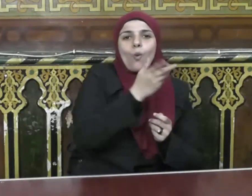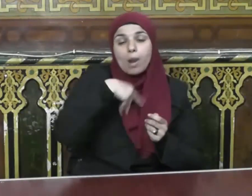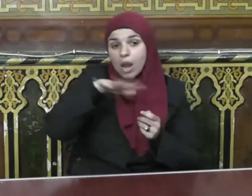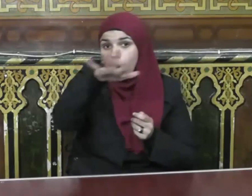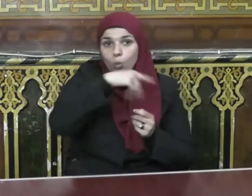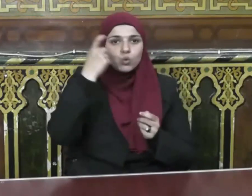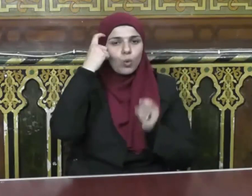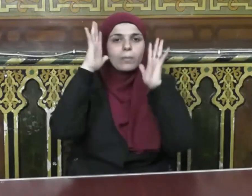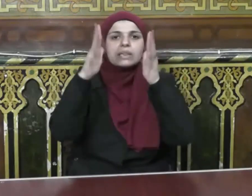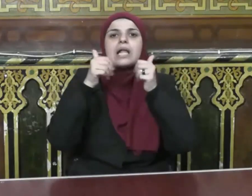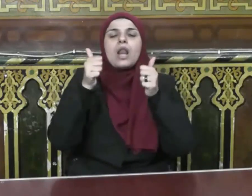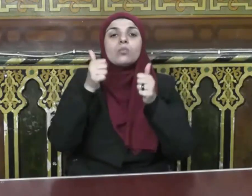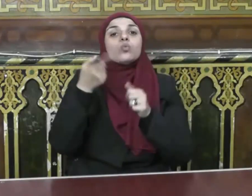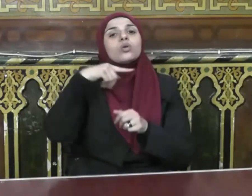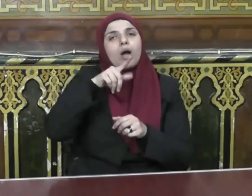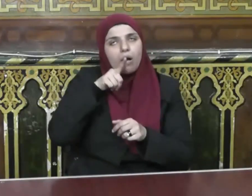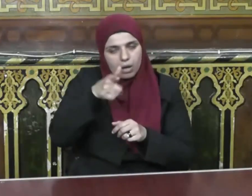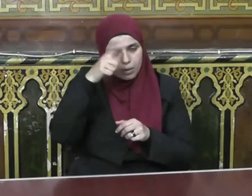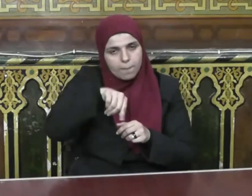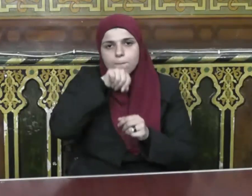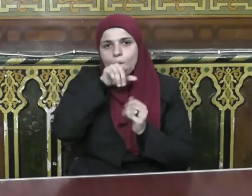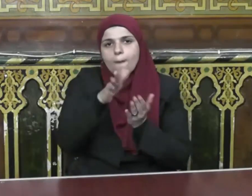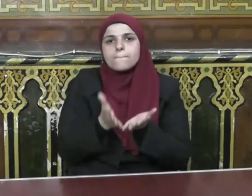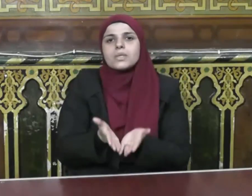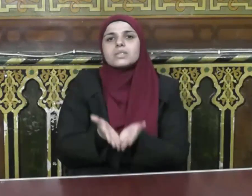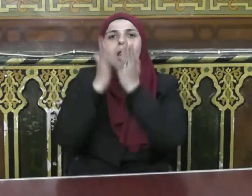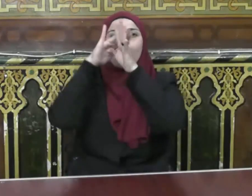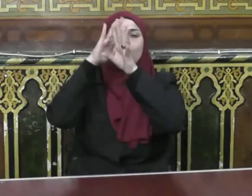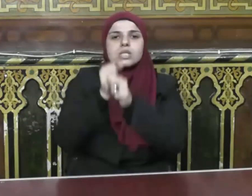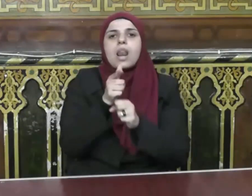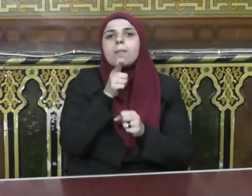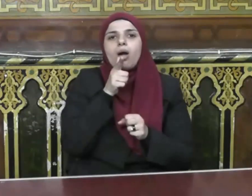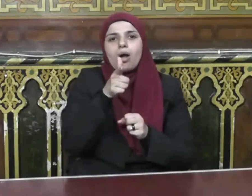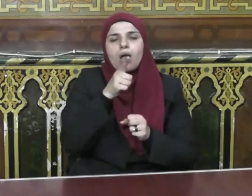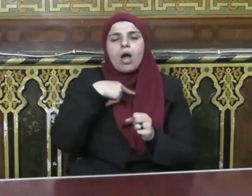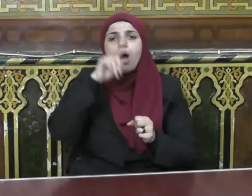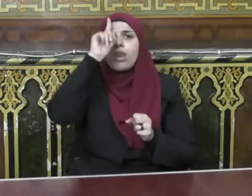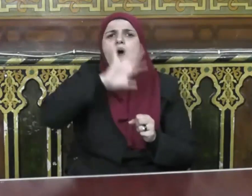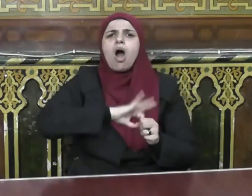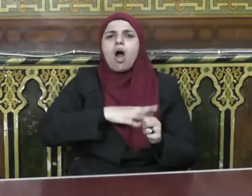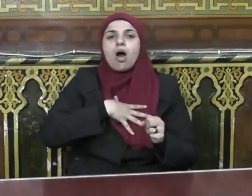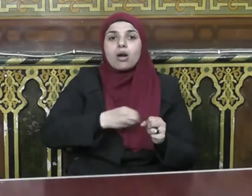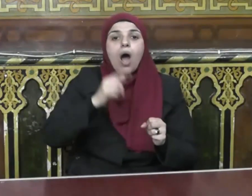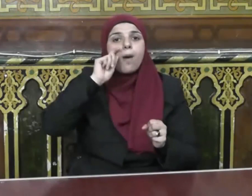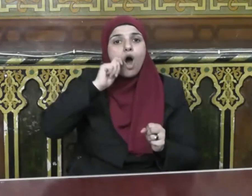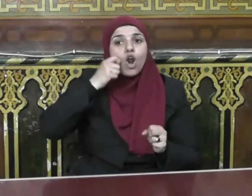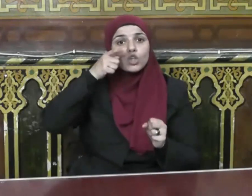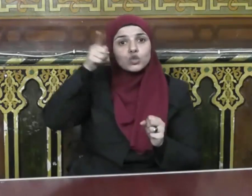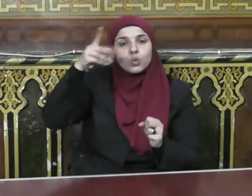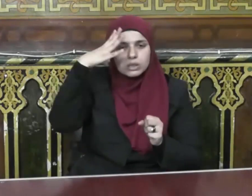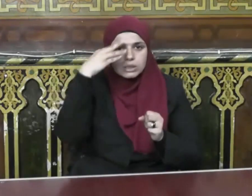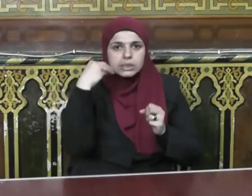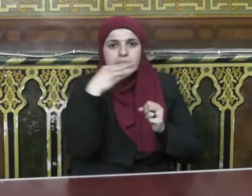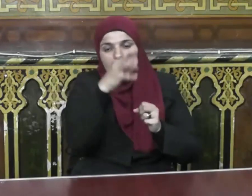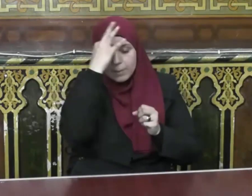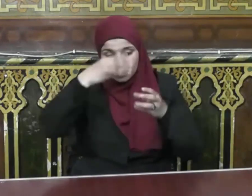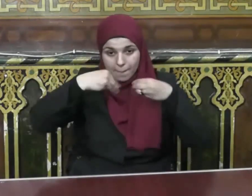تعلمون. ويقول نبينا صلى الله عليه وسلم: رحم الله رجلا سمحا إذا باع وإذا